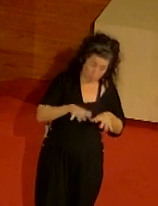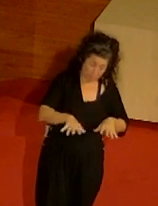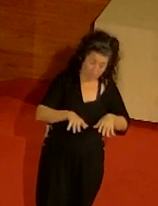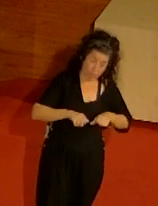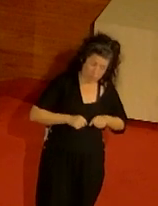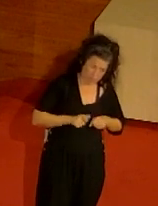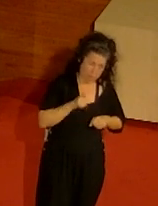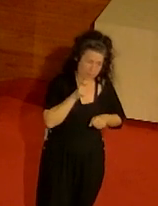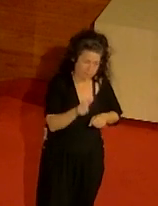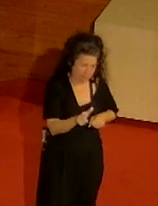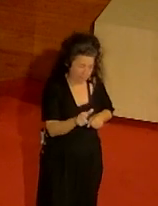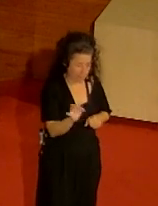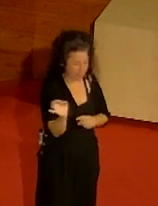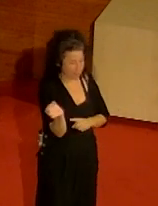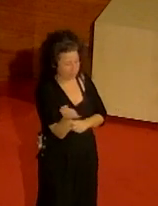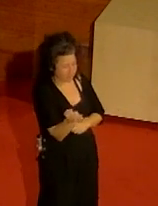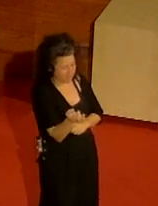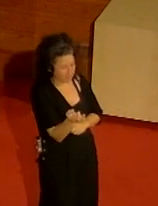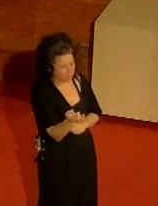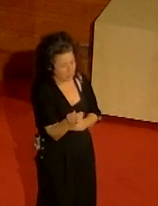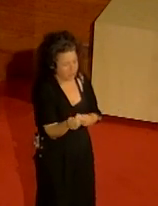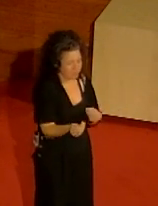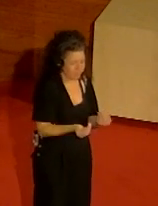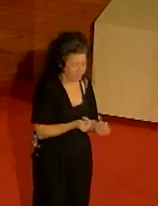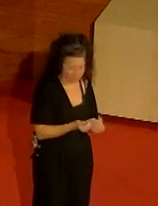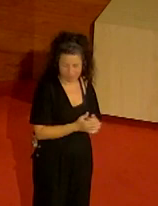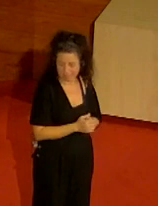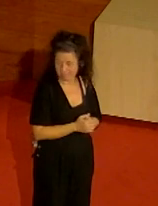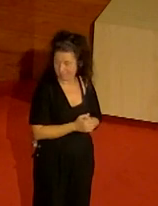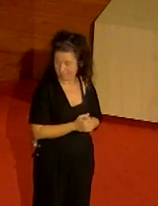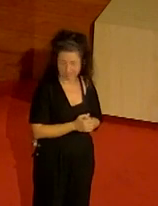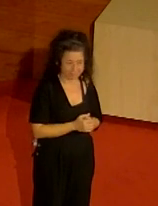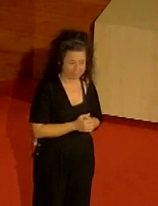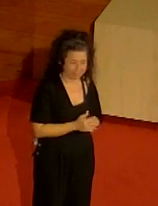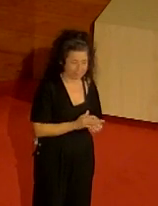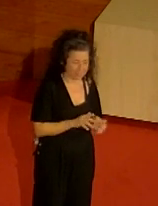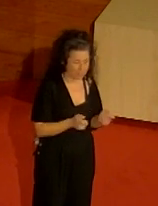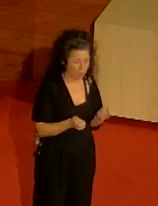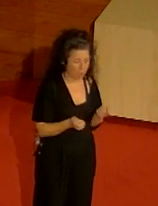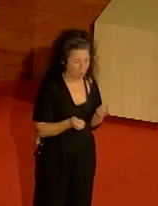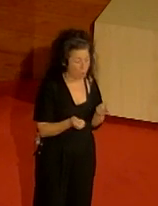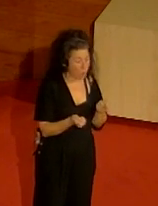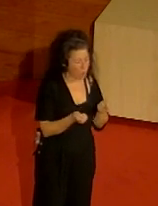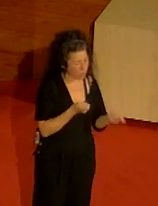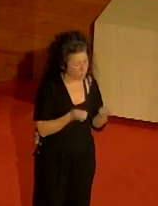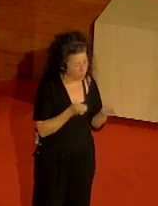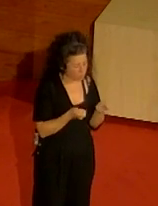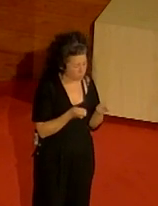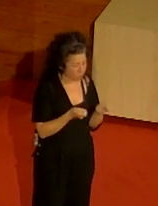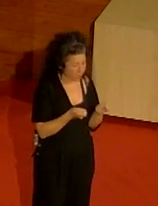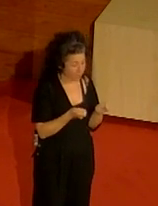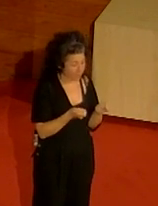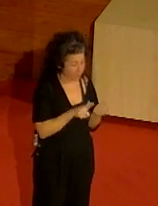poner en jaque. Y por eso aquí propongo esto de dominar el lenguaje, empezando por una palabra tan simple como